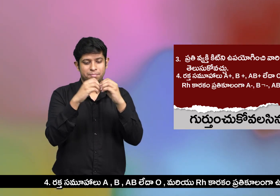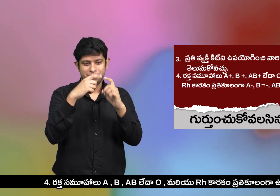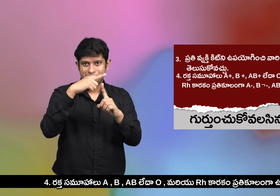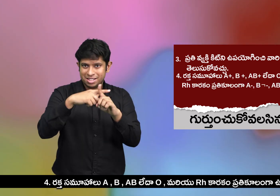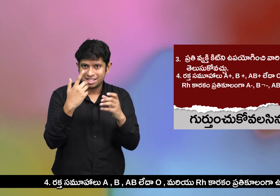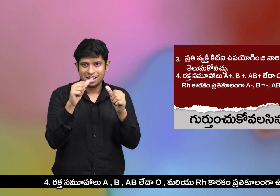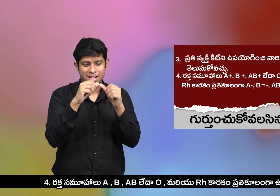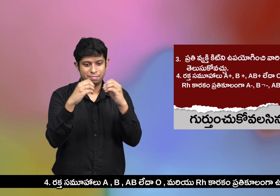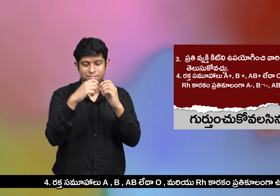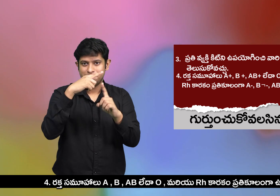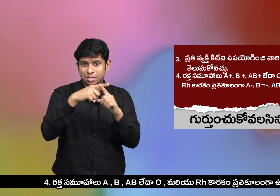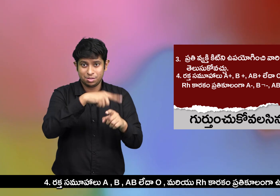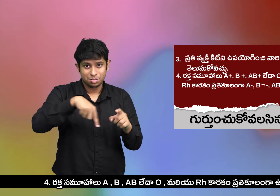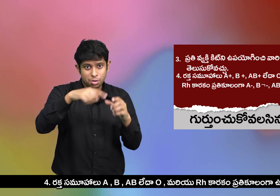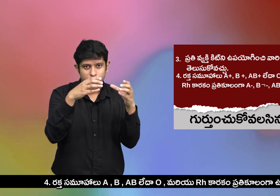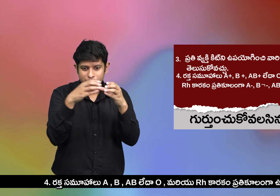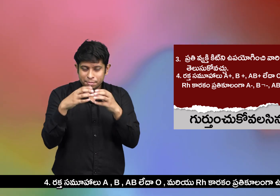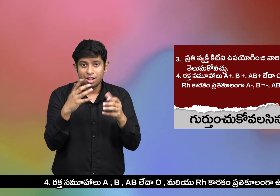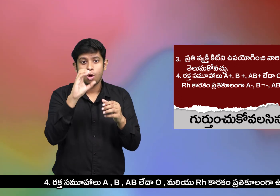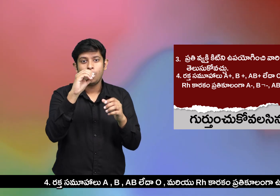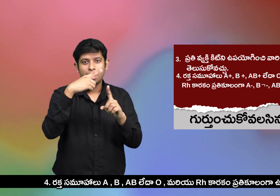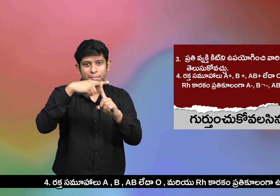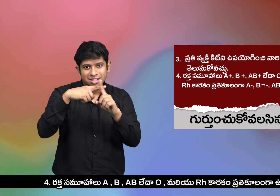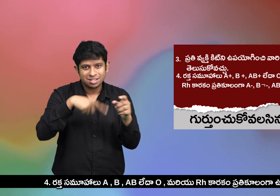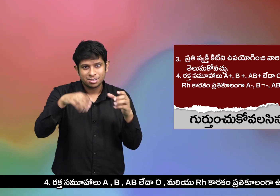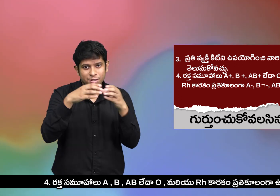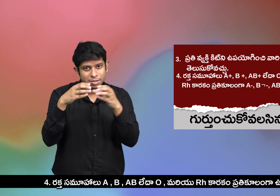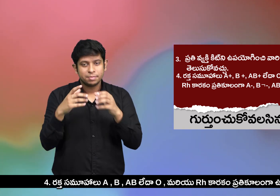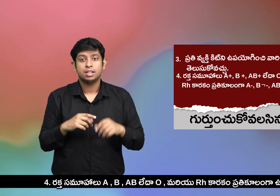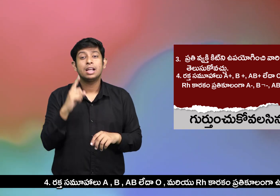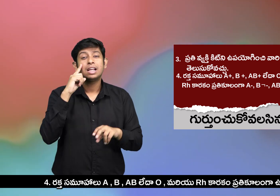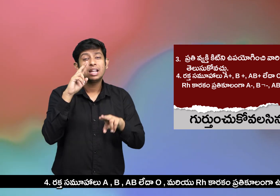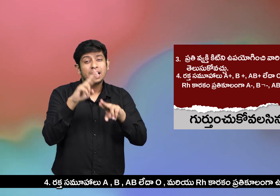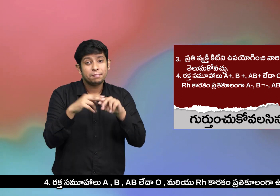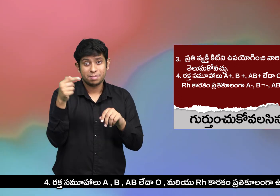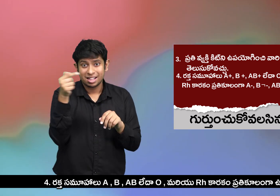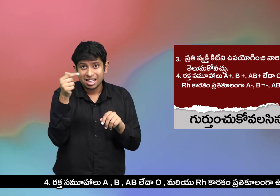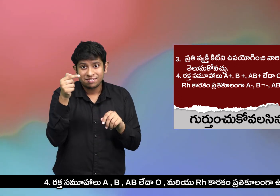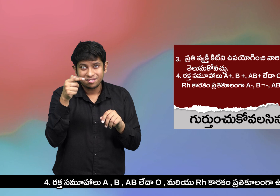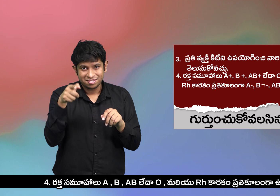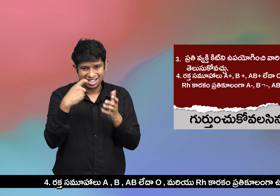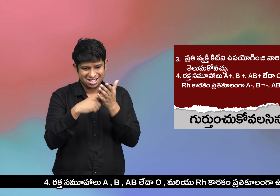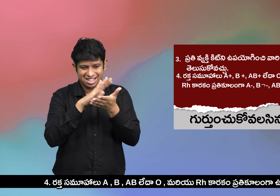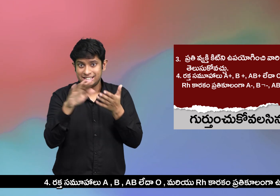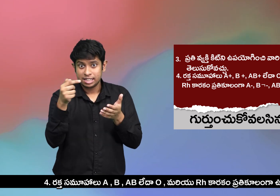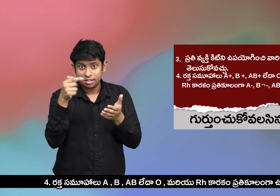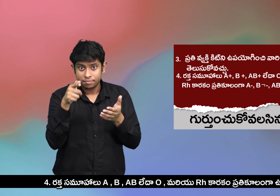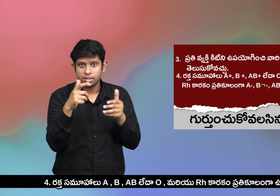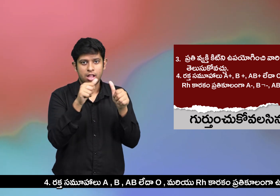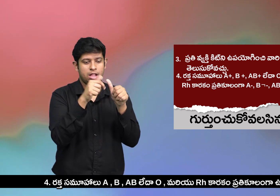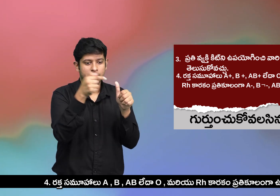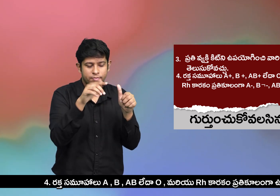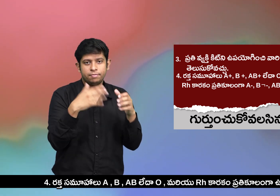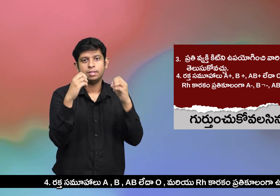సమూహాలు ఏ, బి, ఏబి లేదా ఓ మరియు ఆర్హెచ్ కారకం